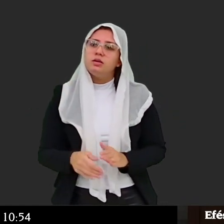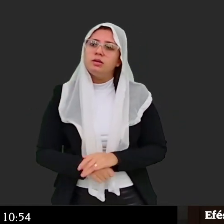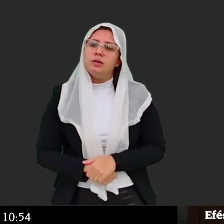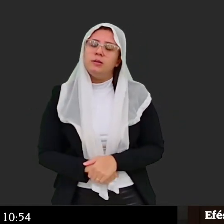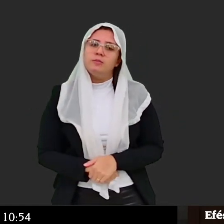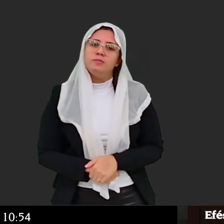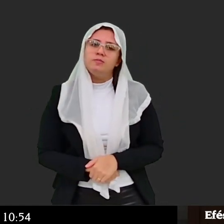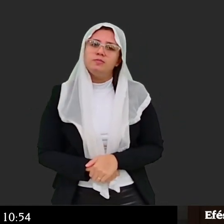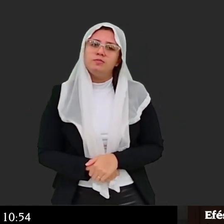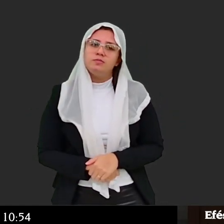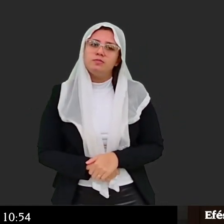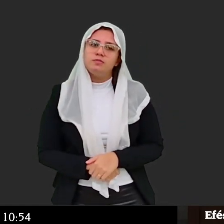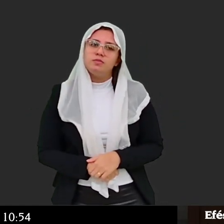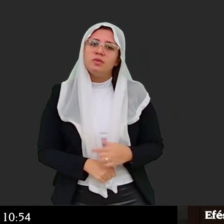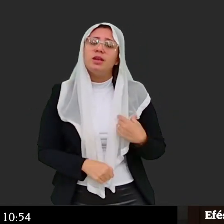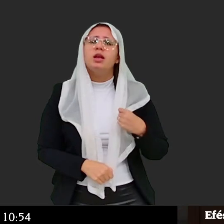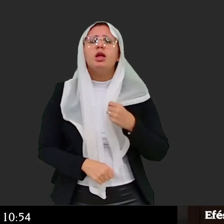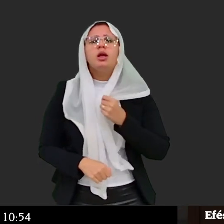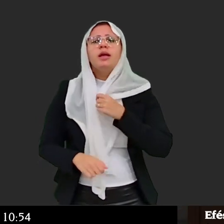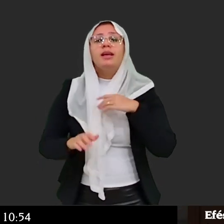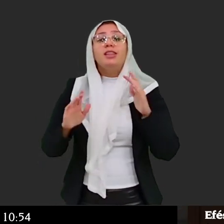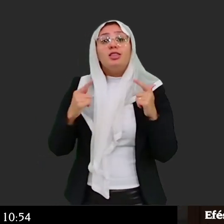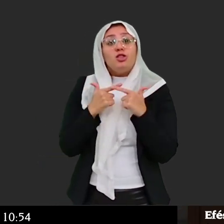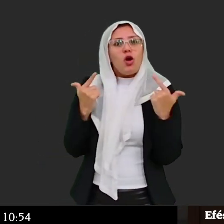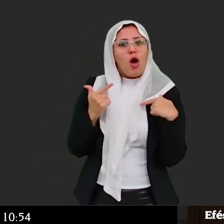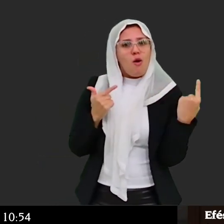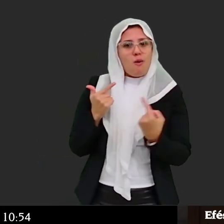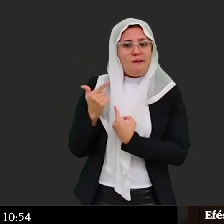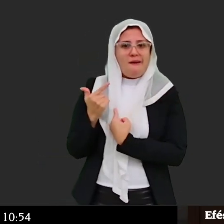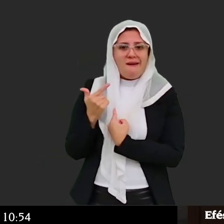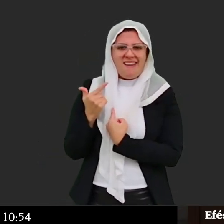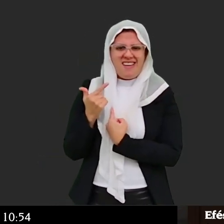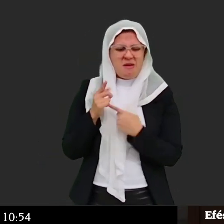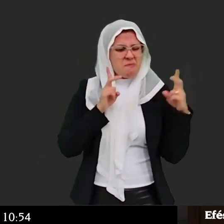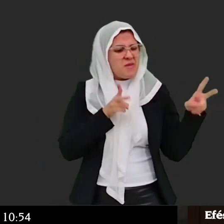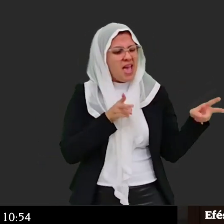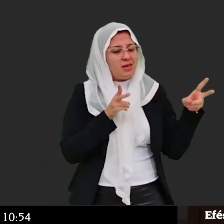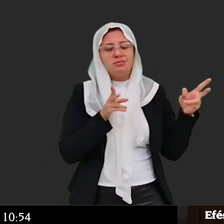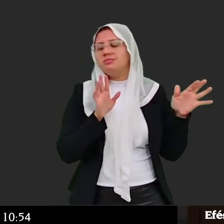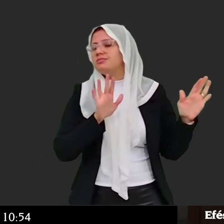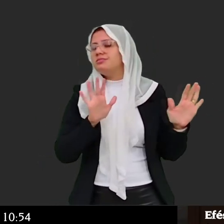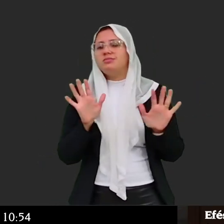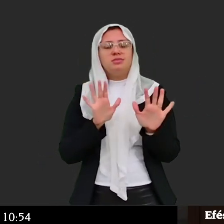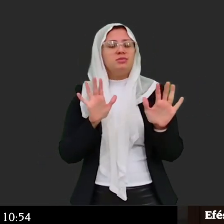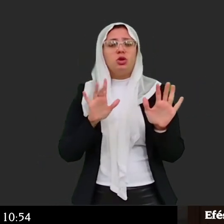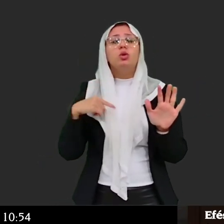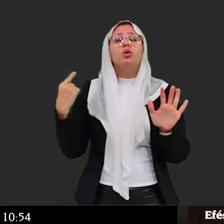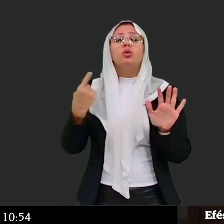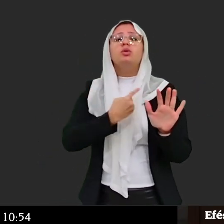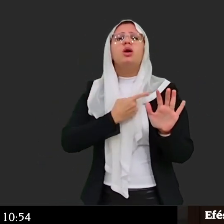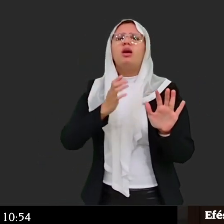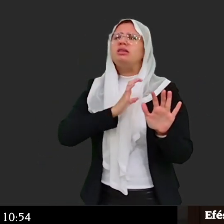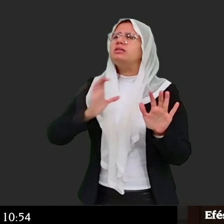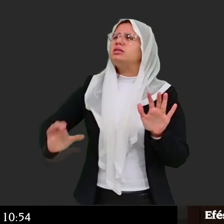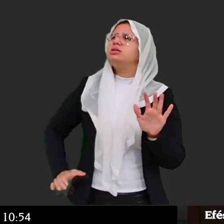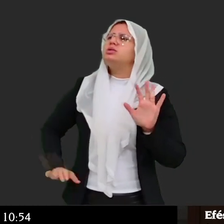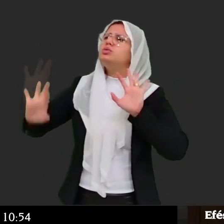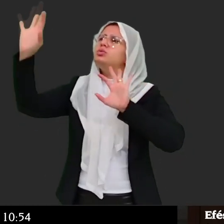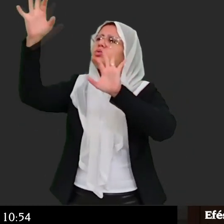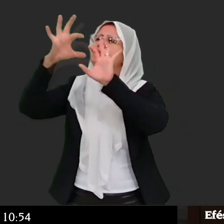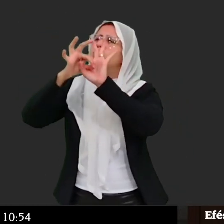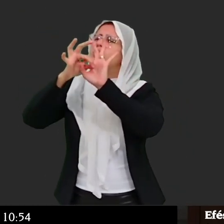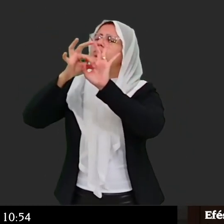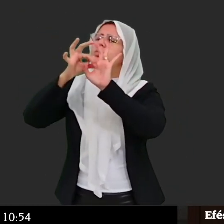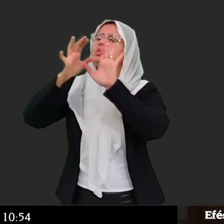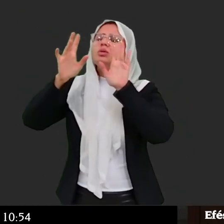Então, graças a Deus que nós somos ensinados de outra maneira, a viver em Cristo com saúde